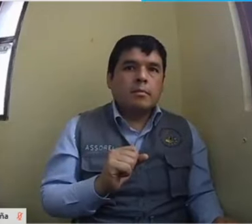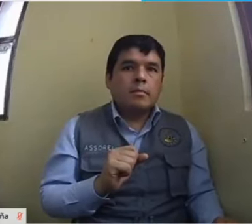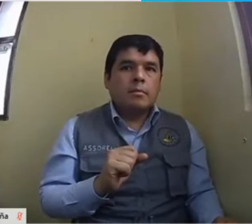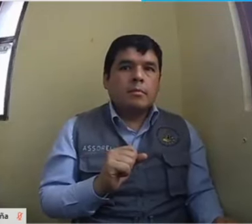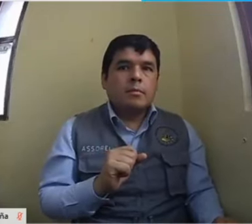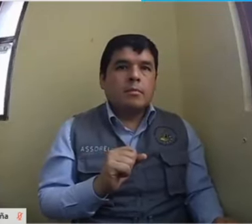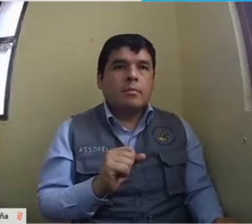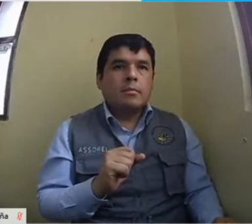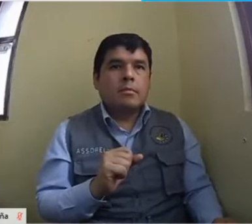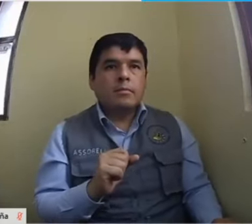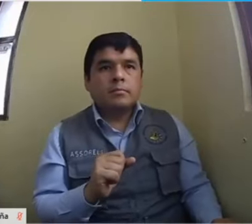Ella.